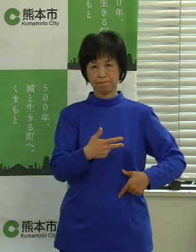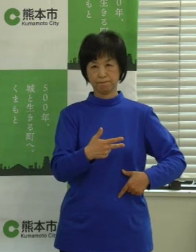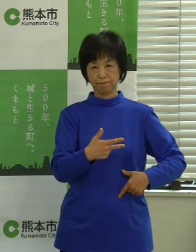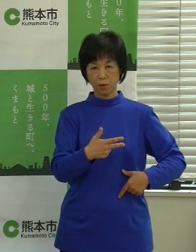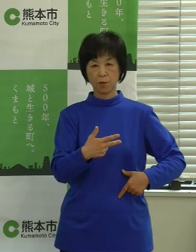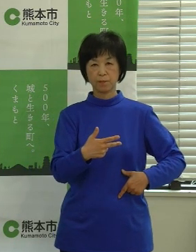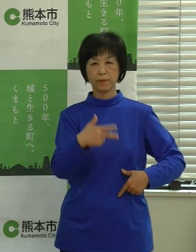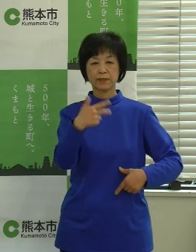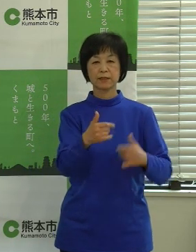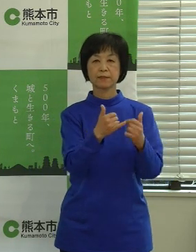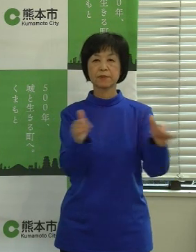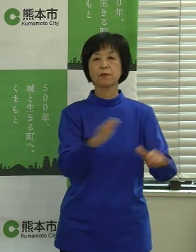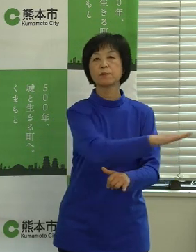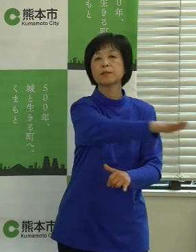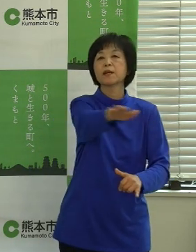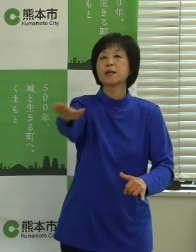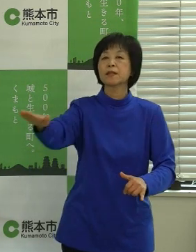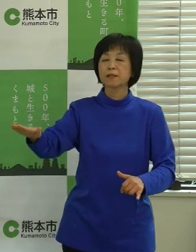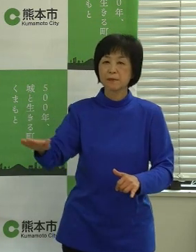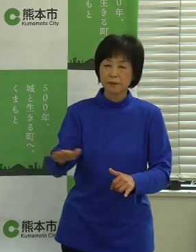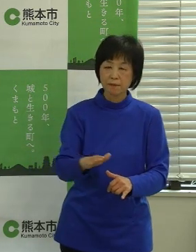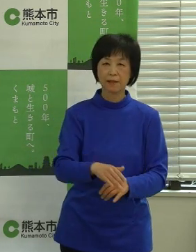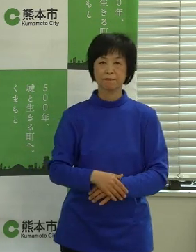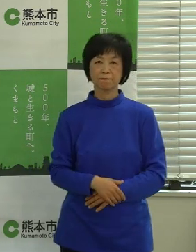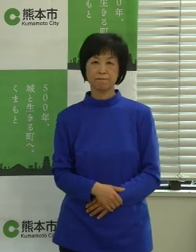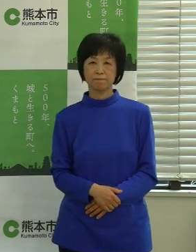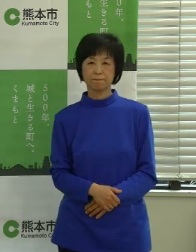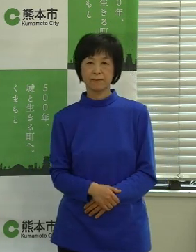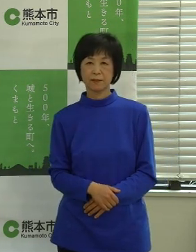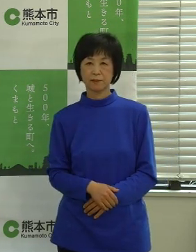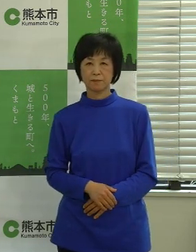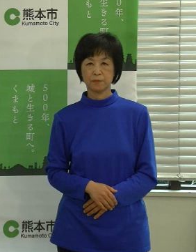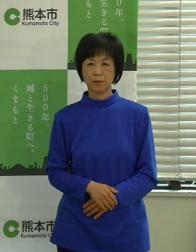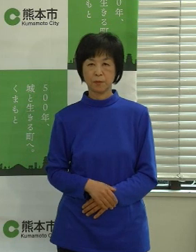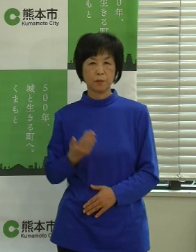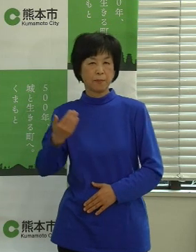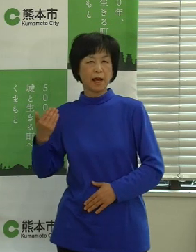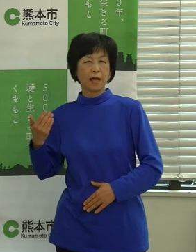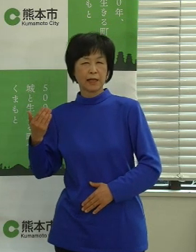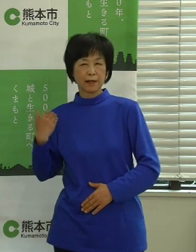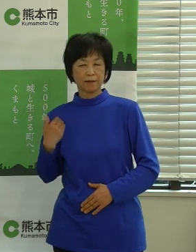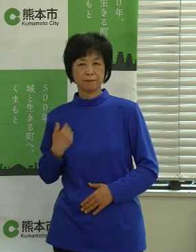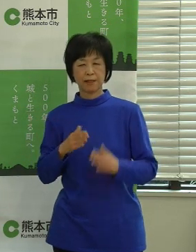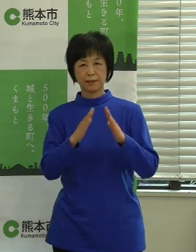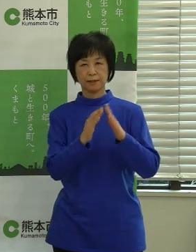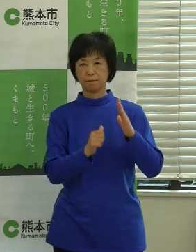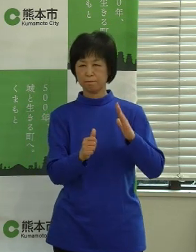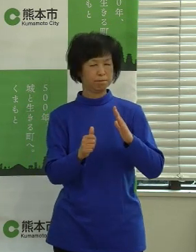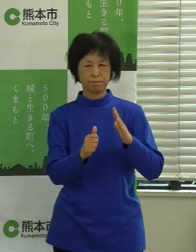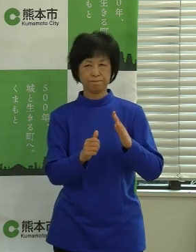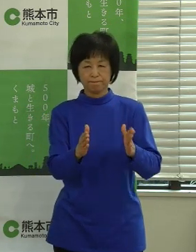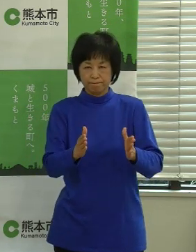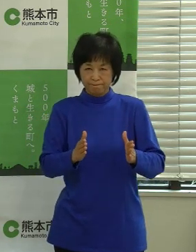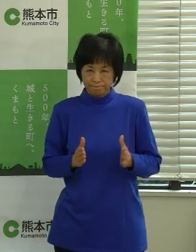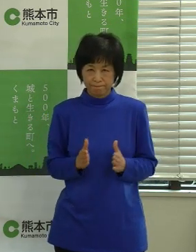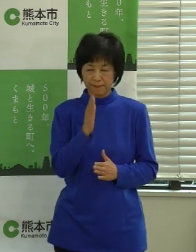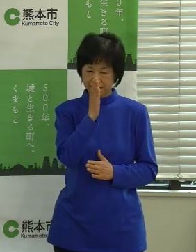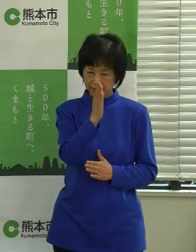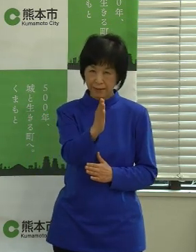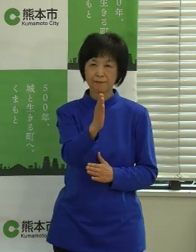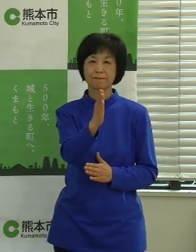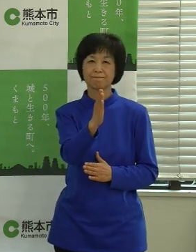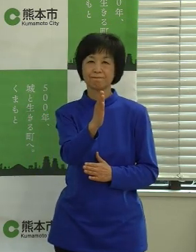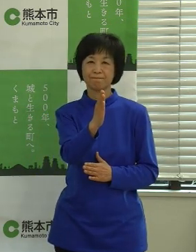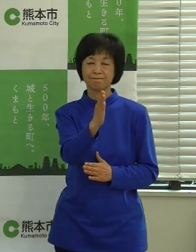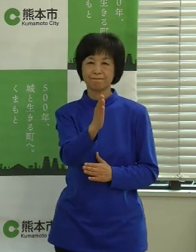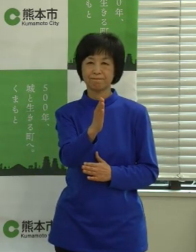民の皆様には、まあ、かなり早い段階からですね、自粛の要請をお願いをさせていただきました。まあ、そうしたことに対